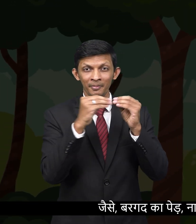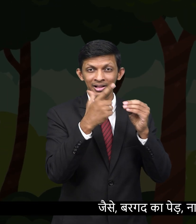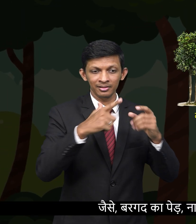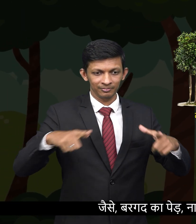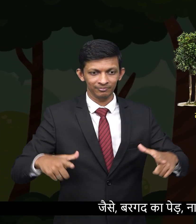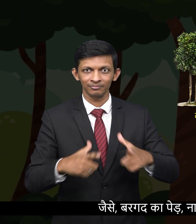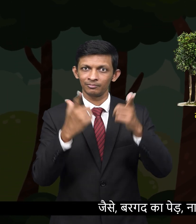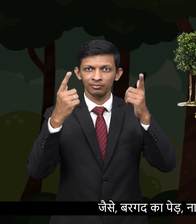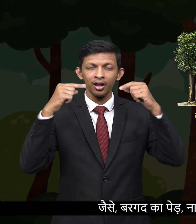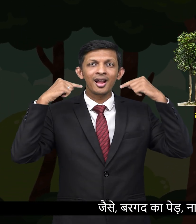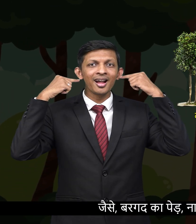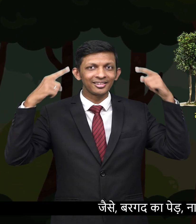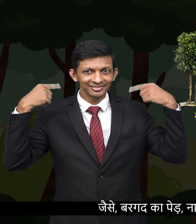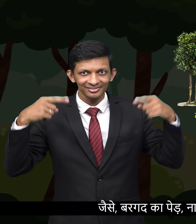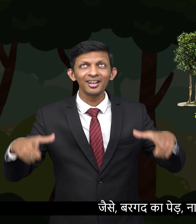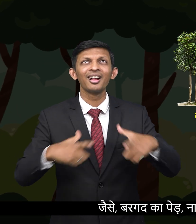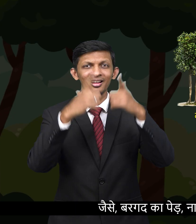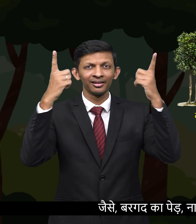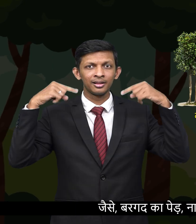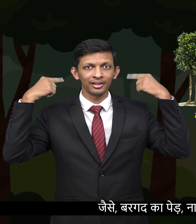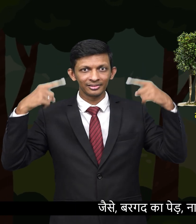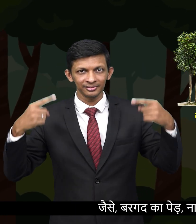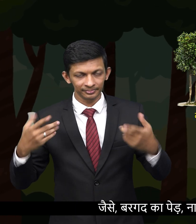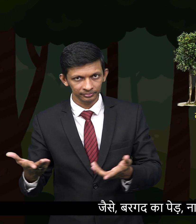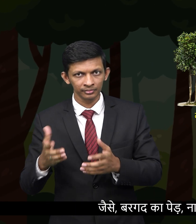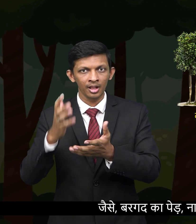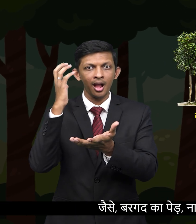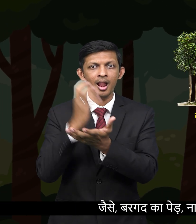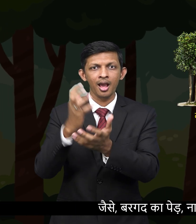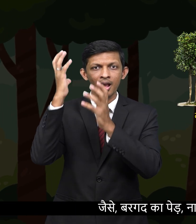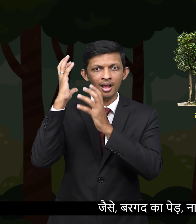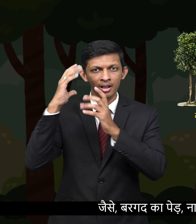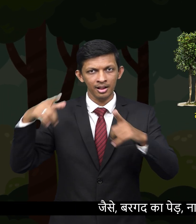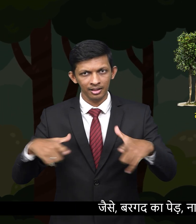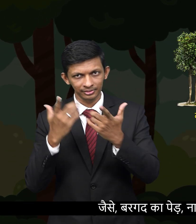जैसे बरगद का पेड़, नारियल का पेड़, आम का पेड़।